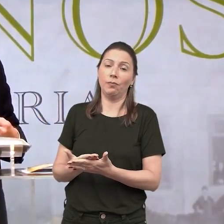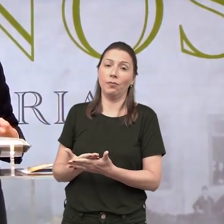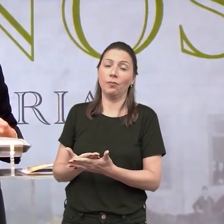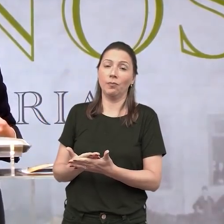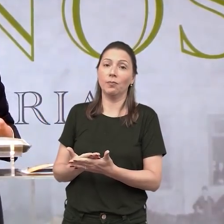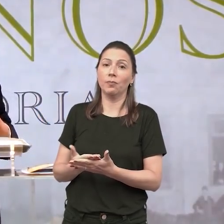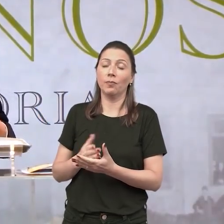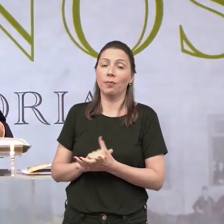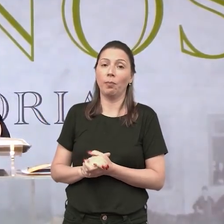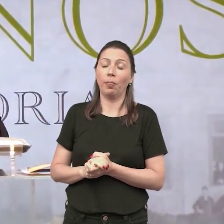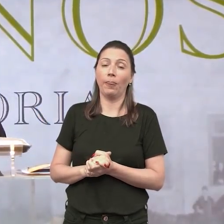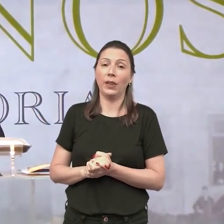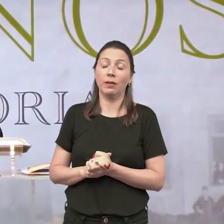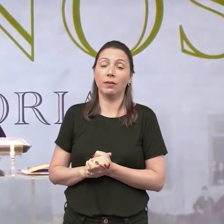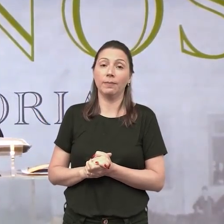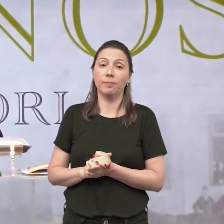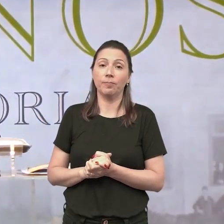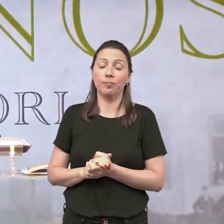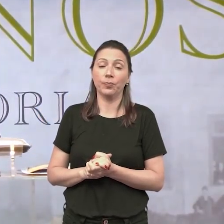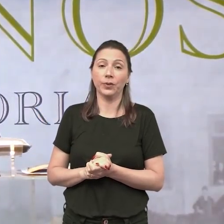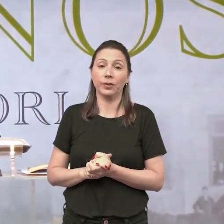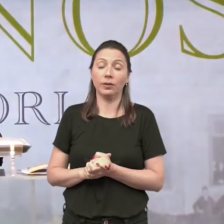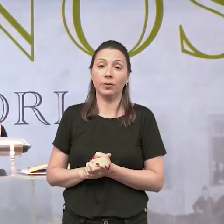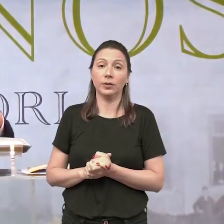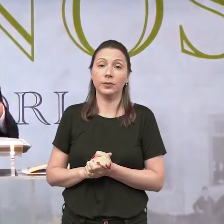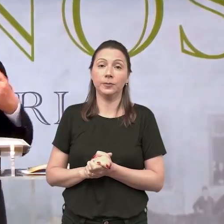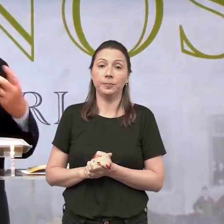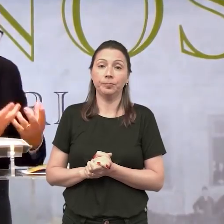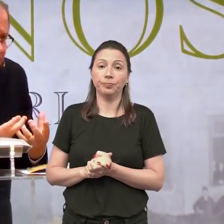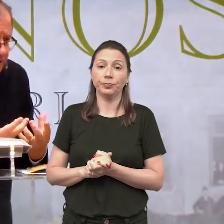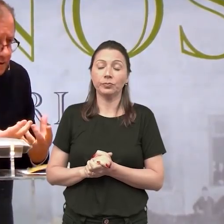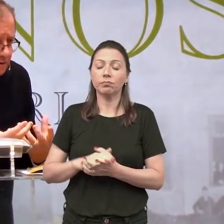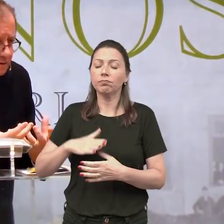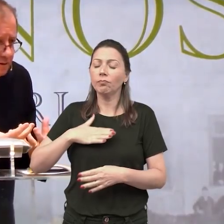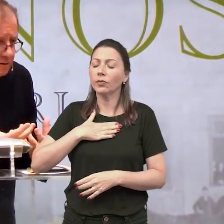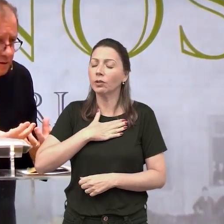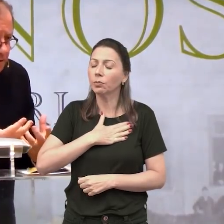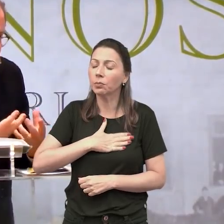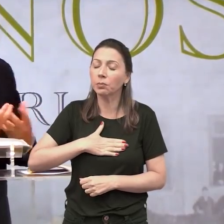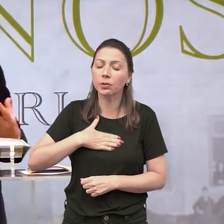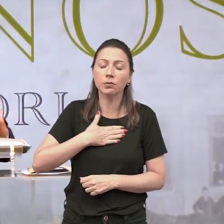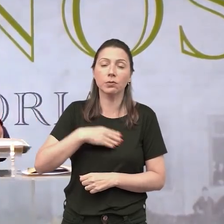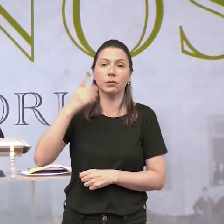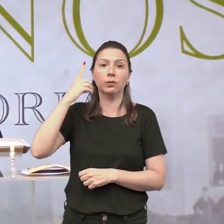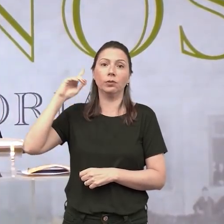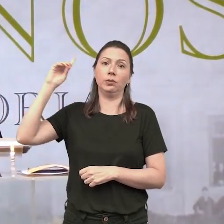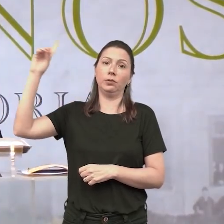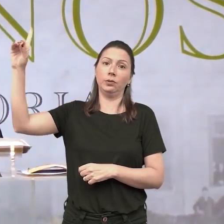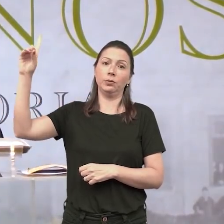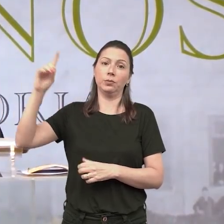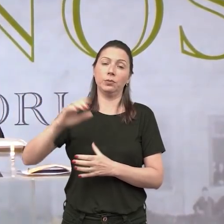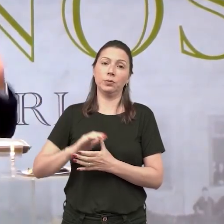Tá certo? Ele é confiável. Agrada-te do Senhor.